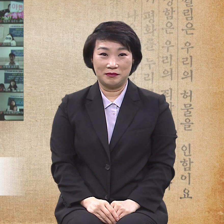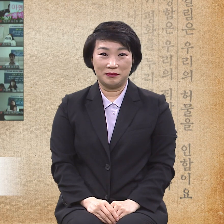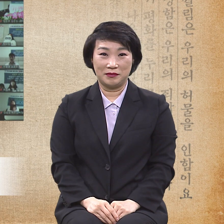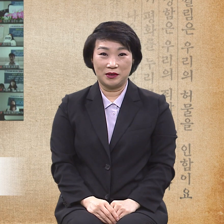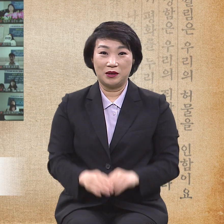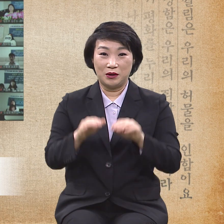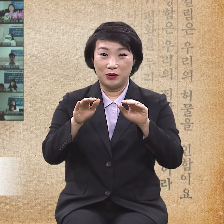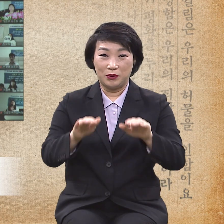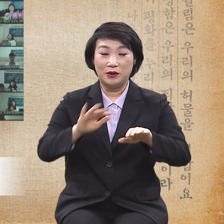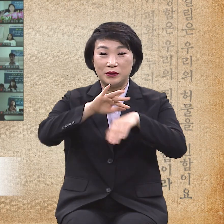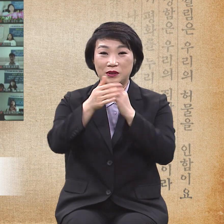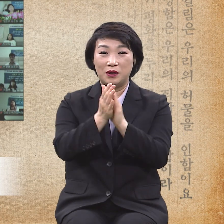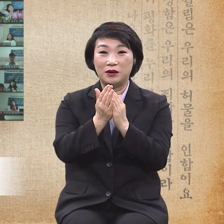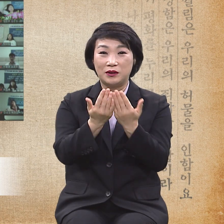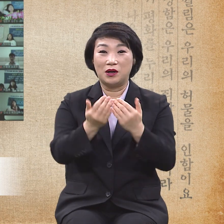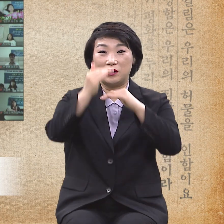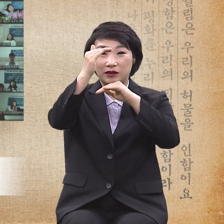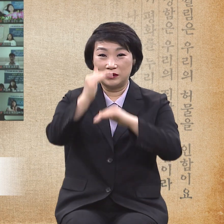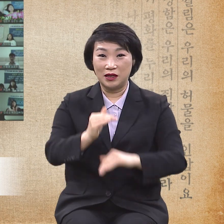본문은